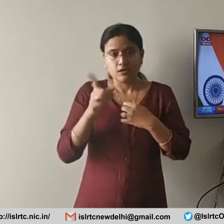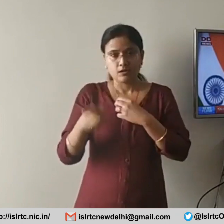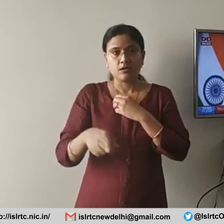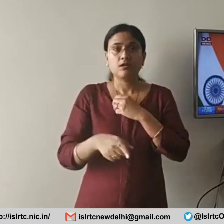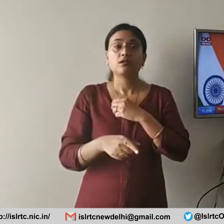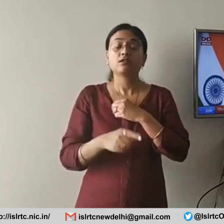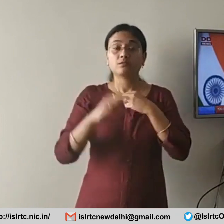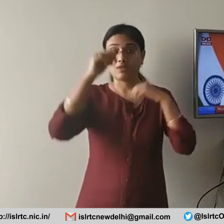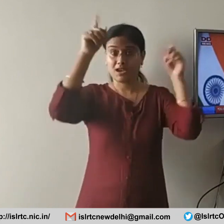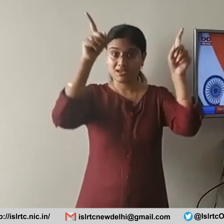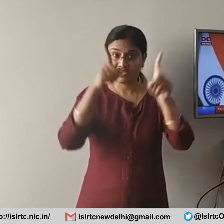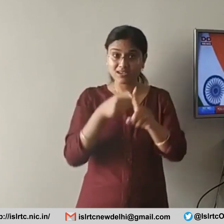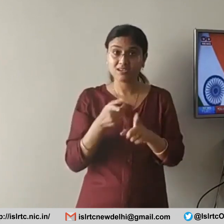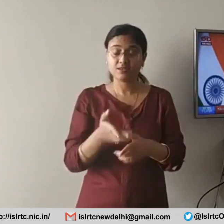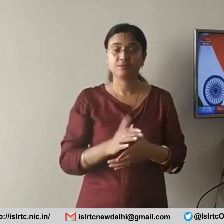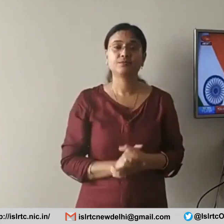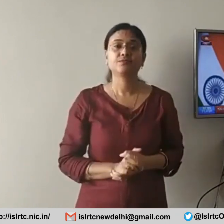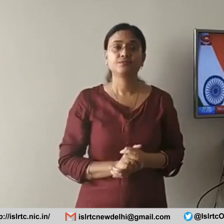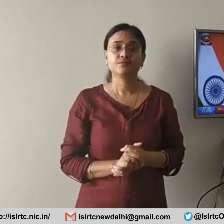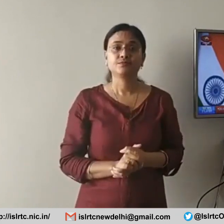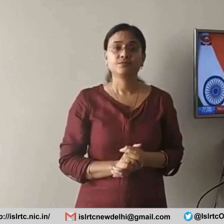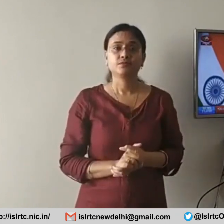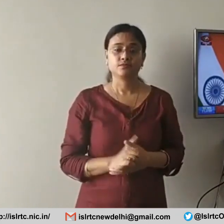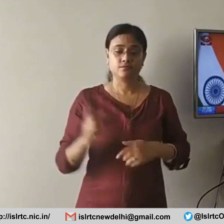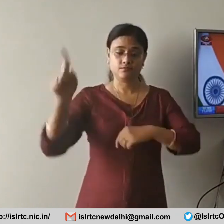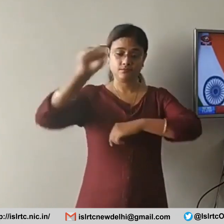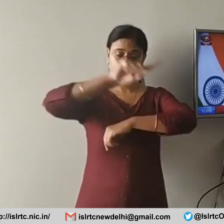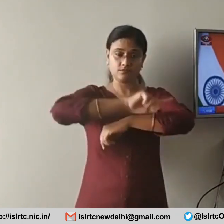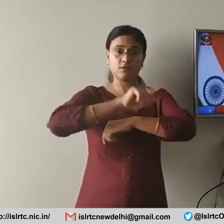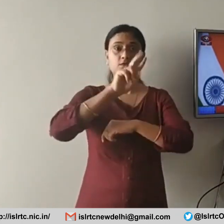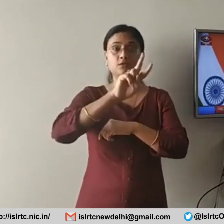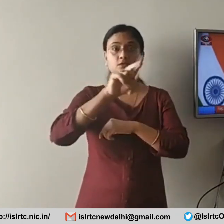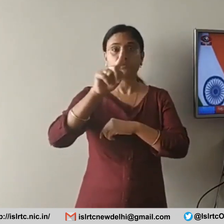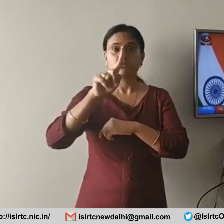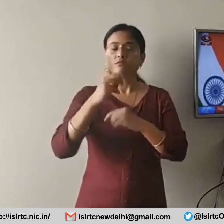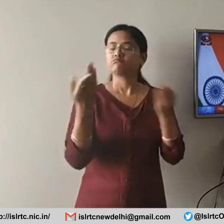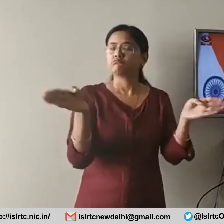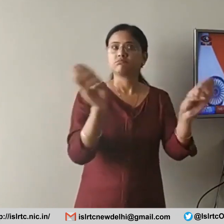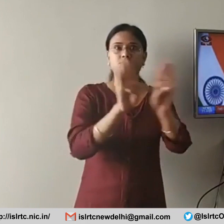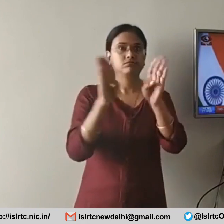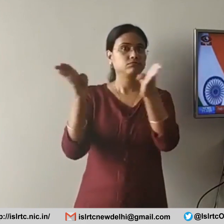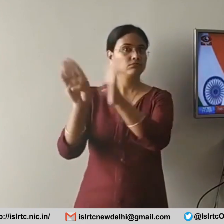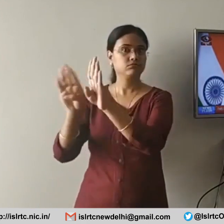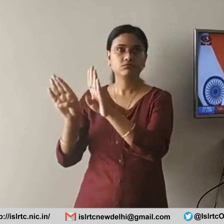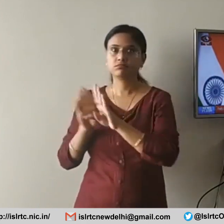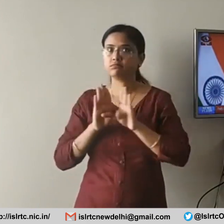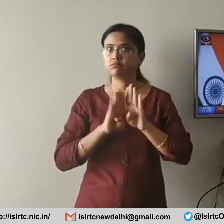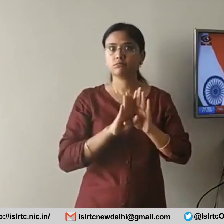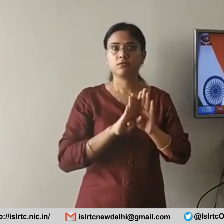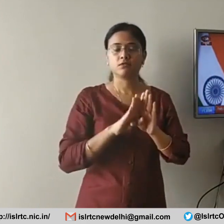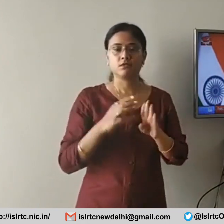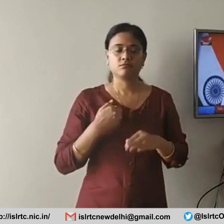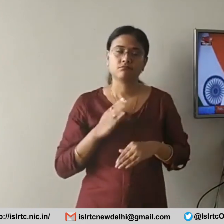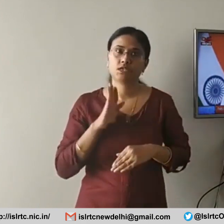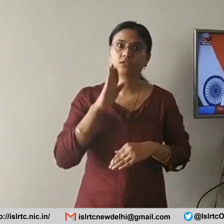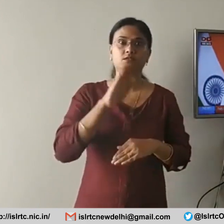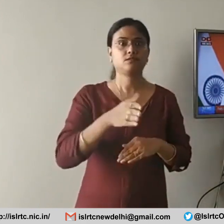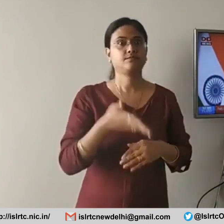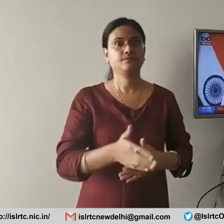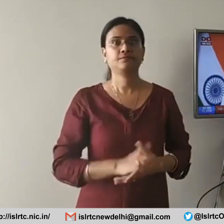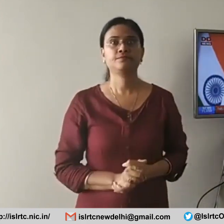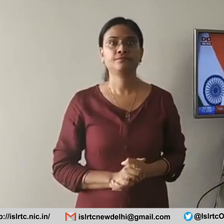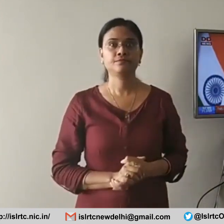तभी भारत ने 21 दिन के संपूर्ण लॉकडाउन का एक बहुत बड़ा कदम उठा लिया था।